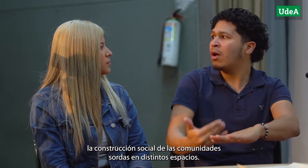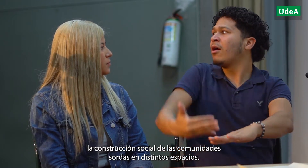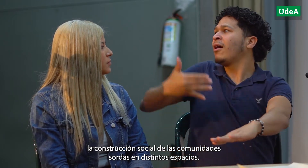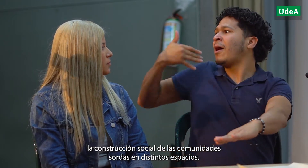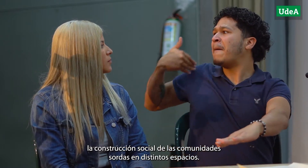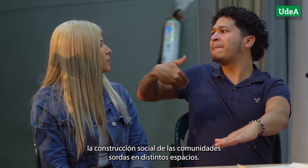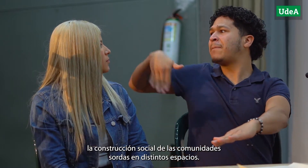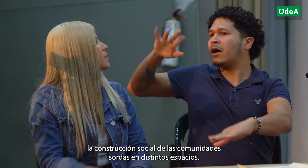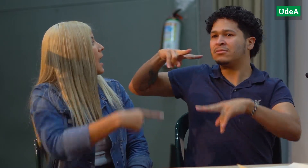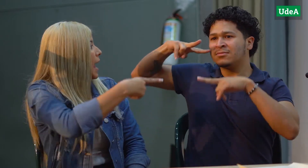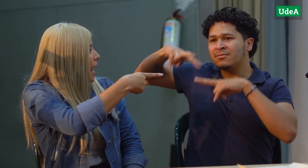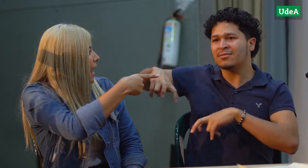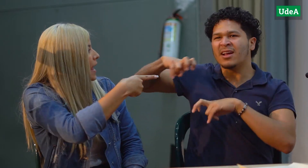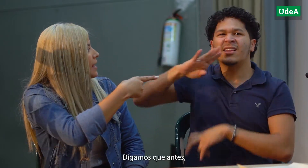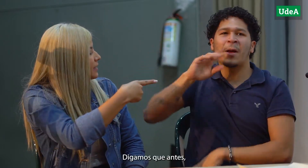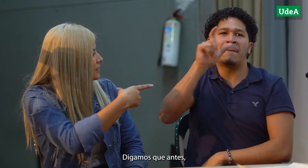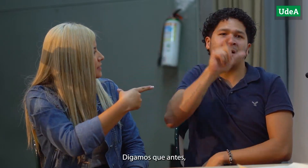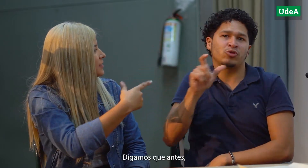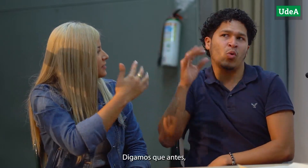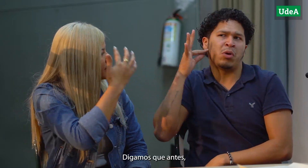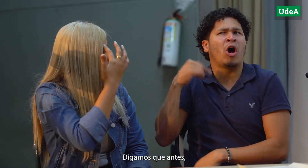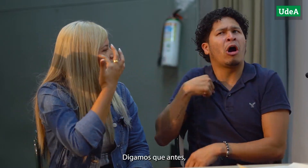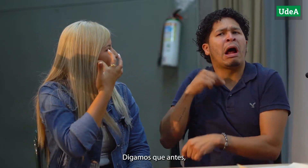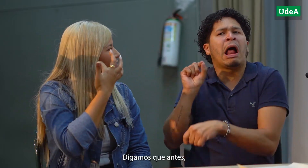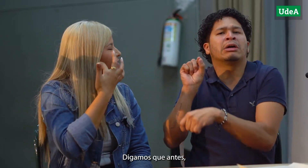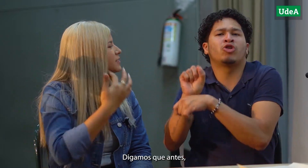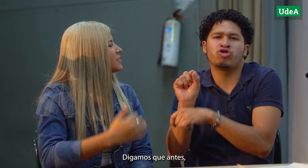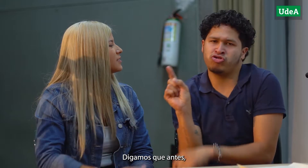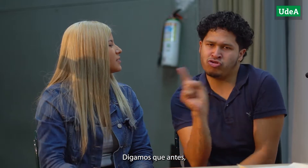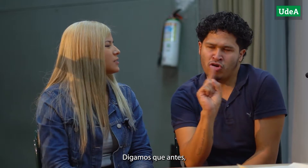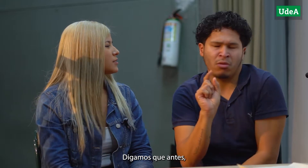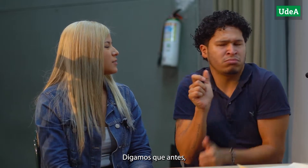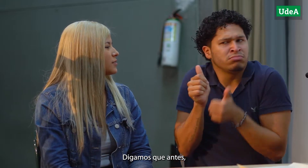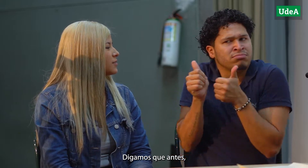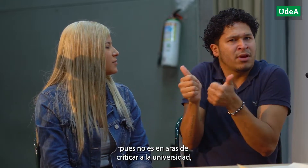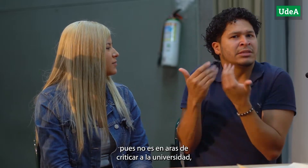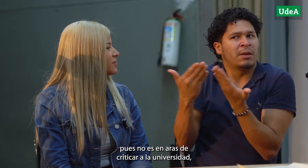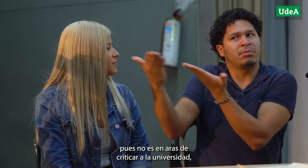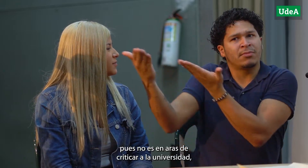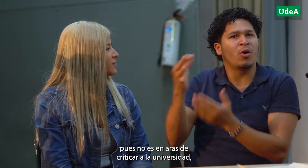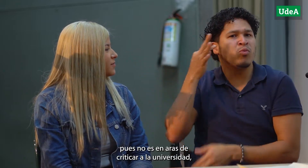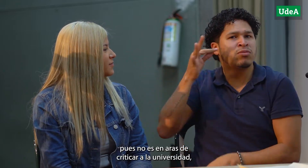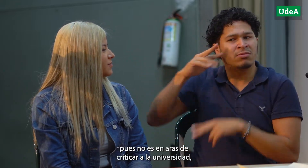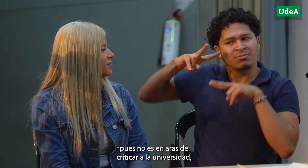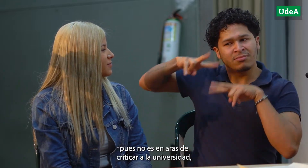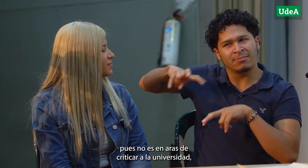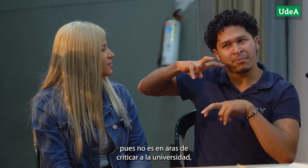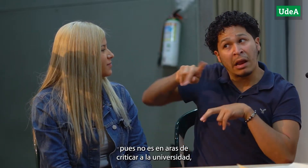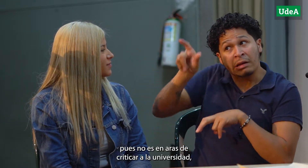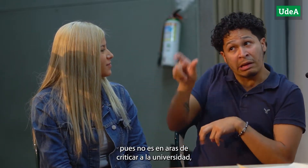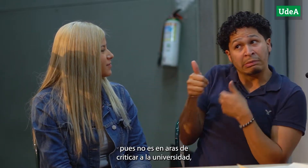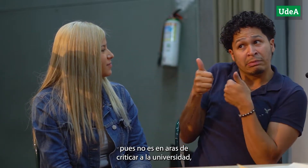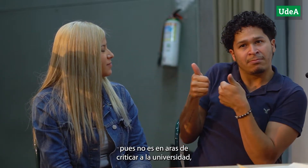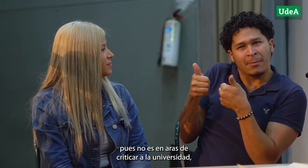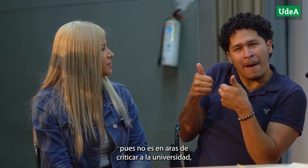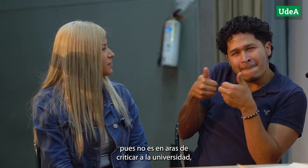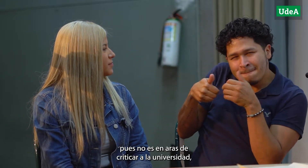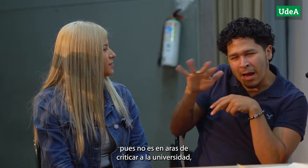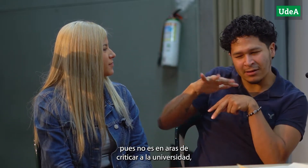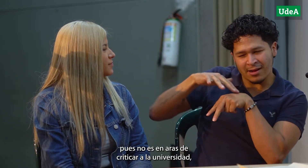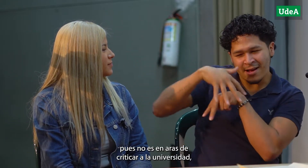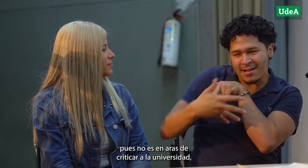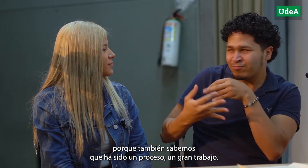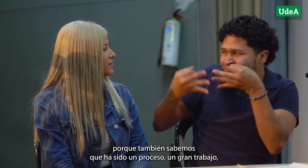sordas en distintos espacios. Digamos que antes, pues no es en aras de criticar